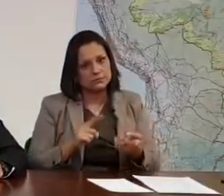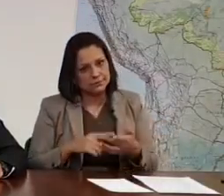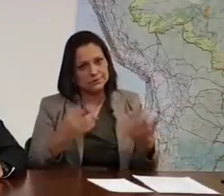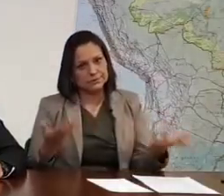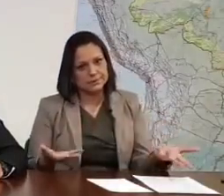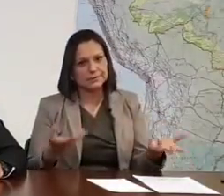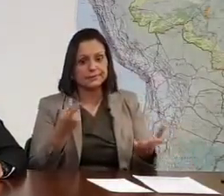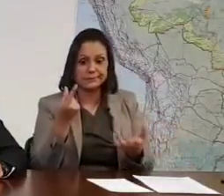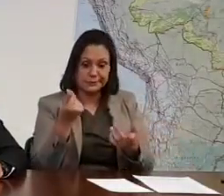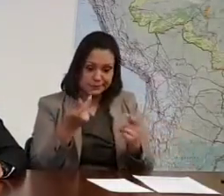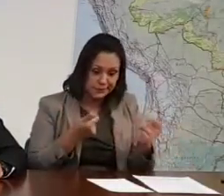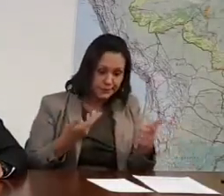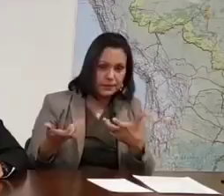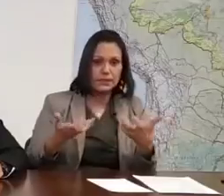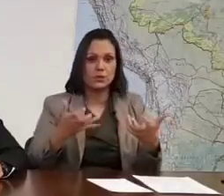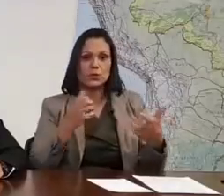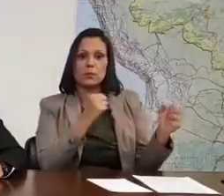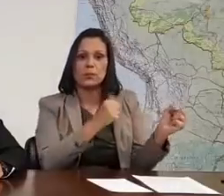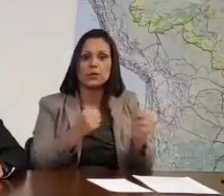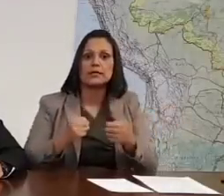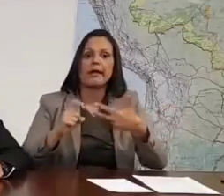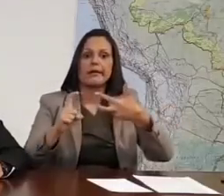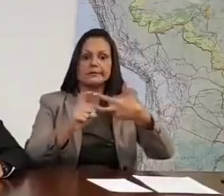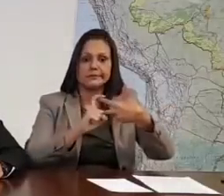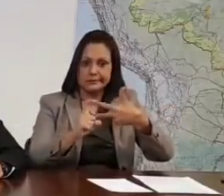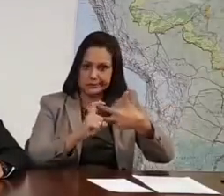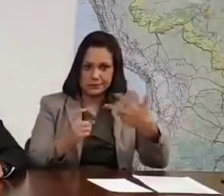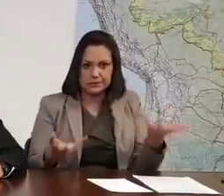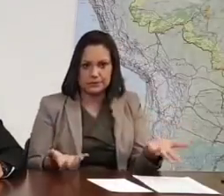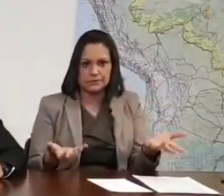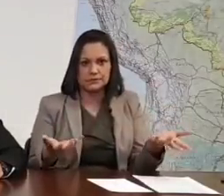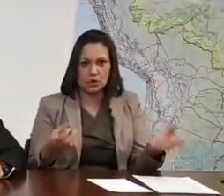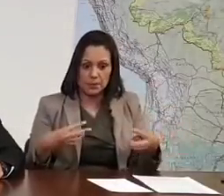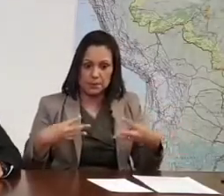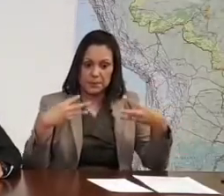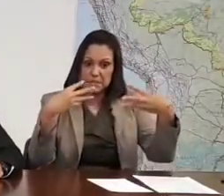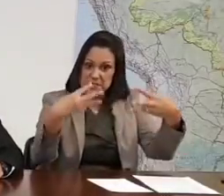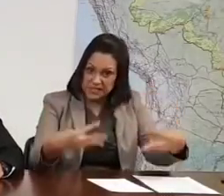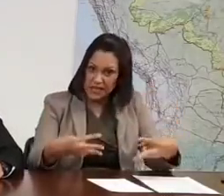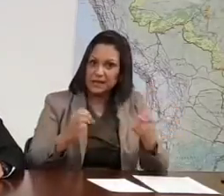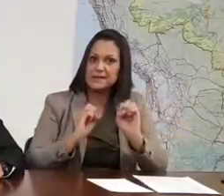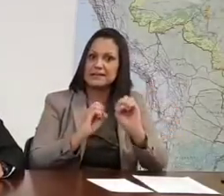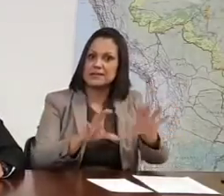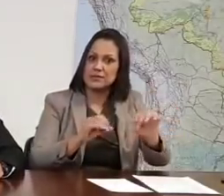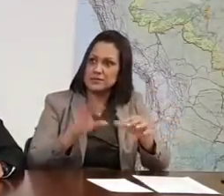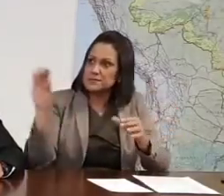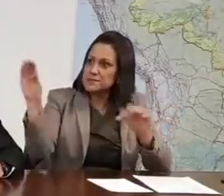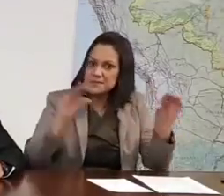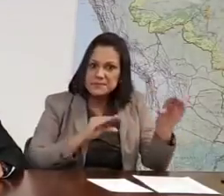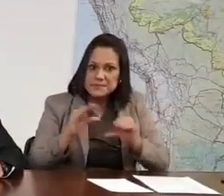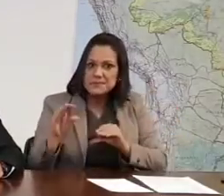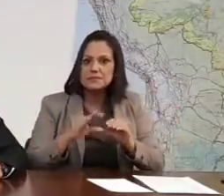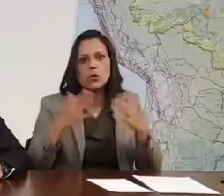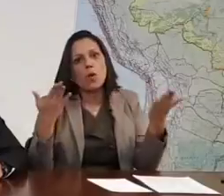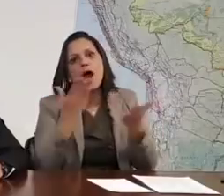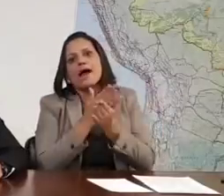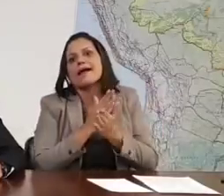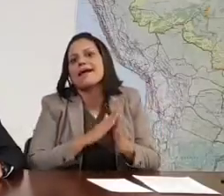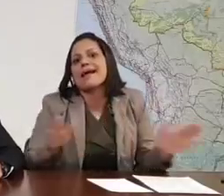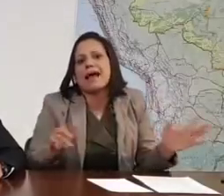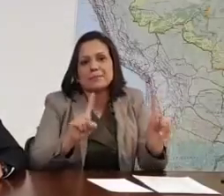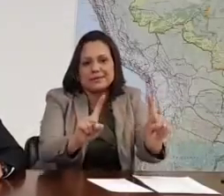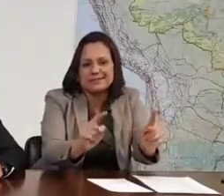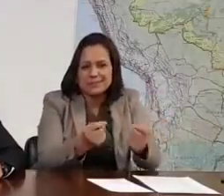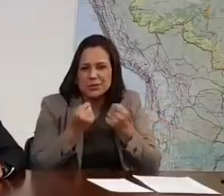pelo Poder Executivo, né? A princípio, deve ser tudo usado pelo Ministério da Educação. E daí acaba aquele contingenciamento de 3,6%.